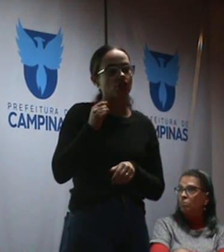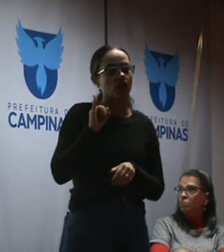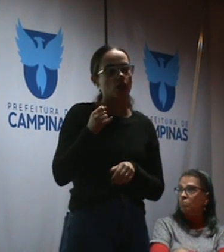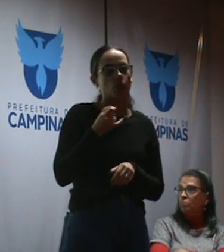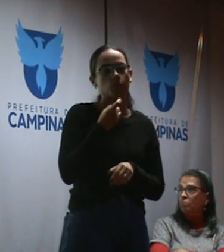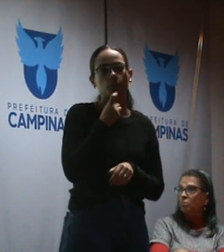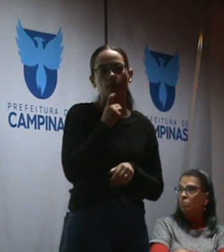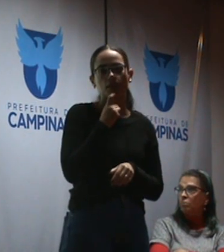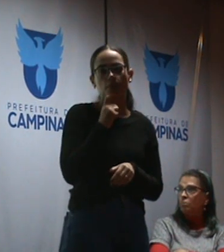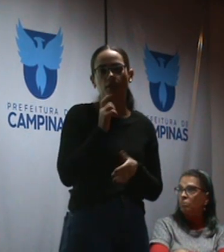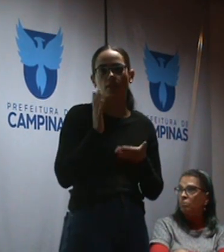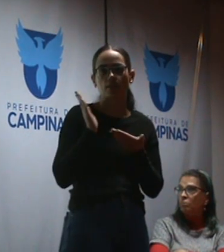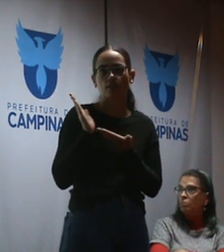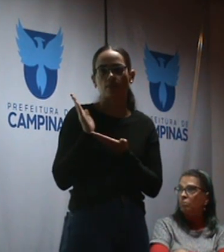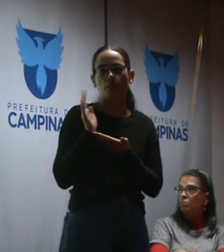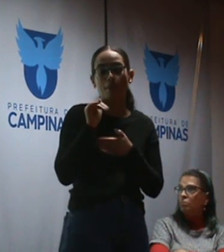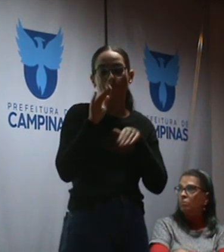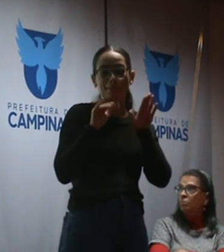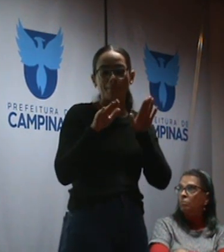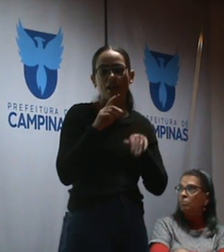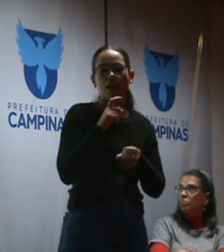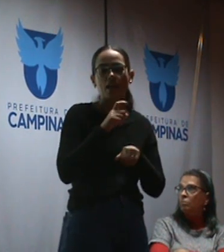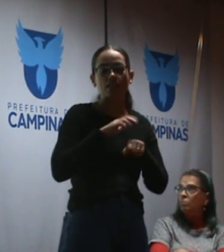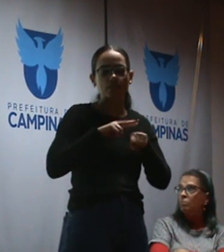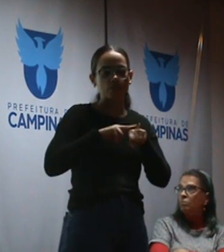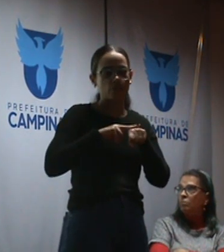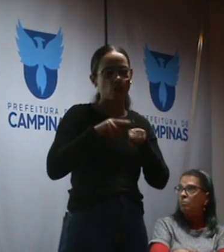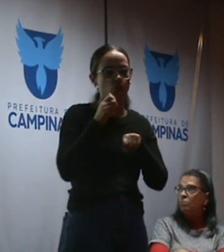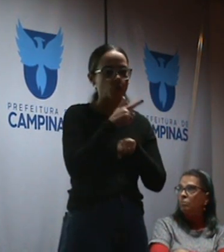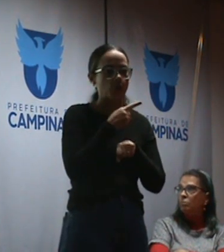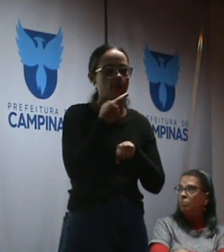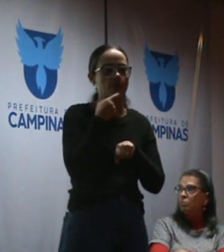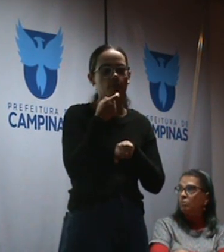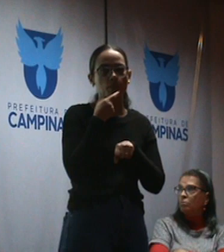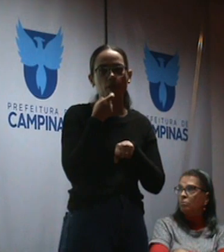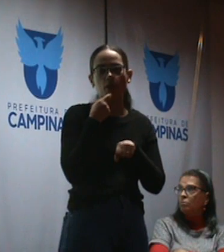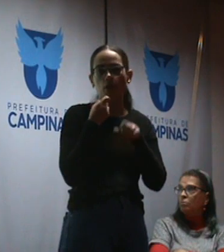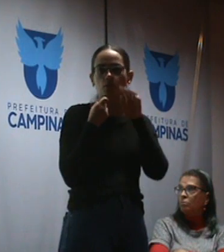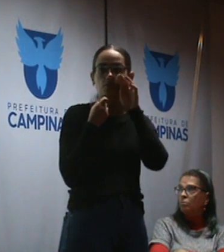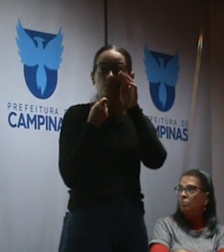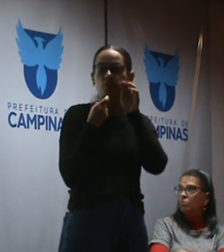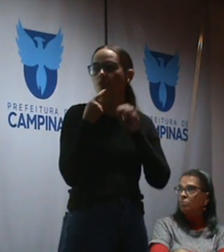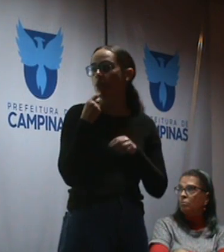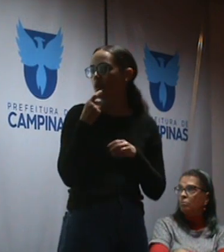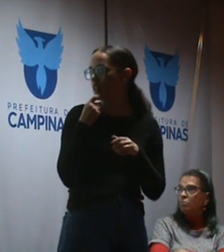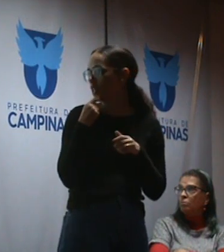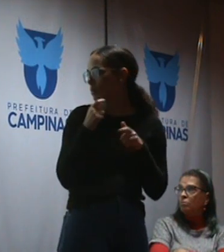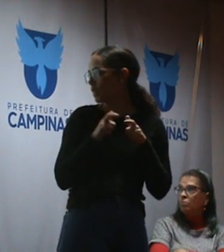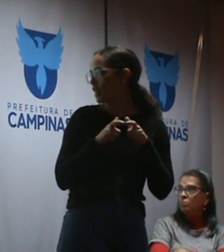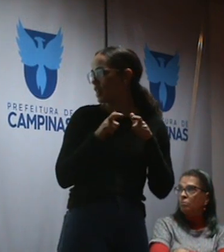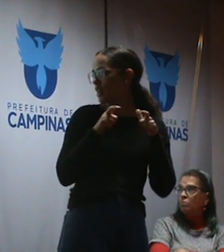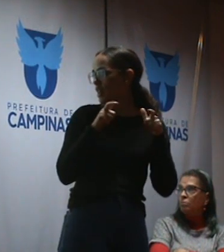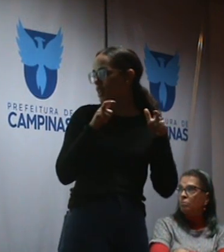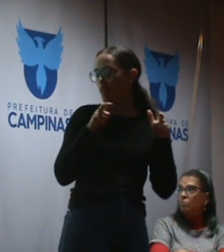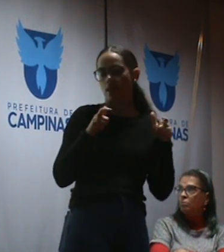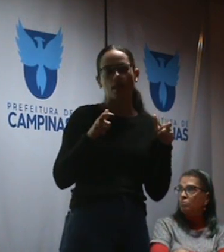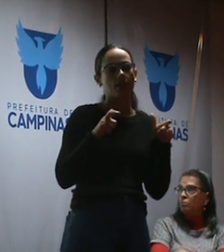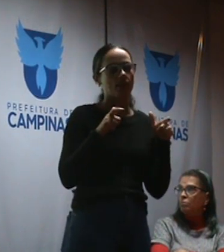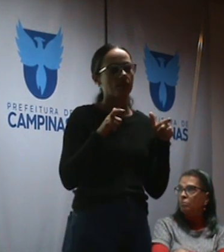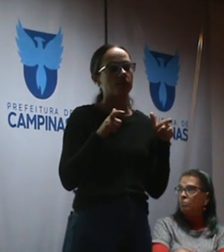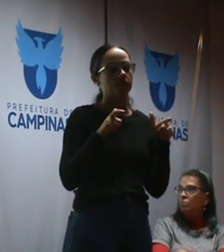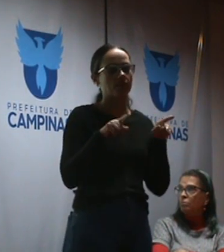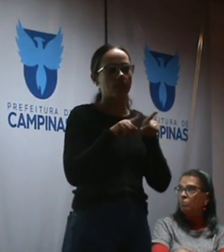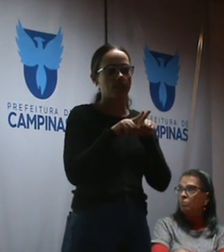né? Bem mais verde do que vermelho. A gente vê que essa concentração de vermelhinho, né, ela aumenta junto com o número de casos que também